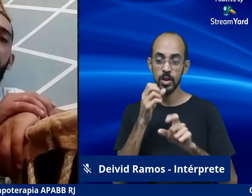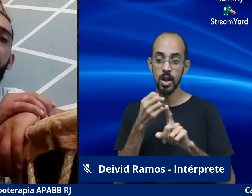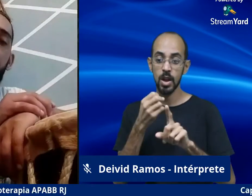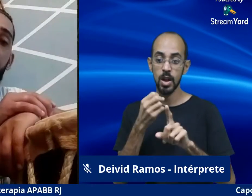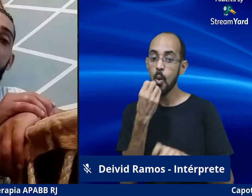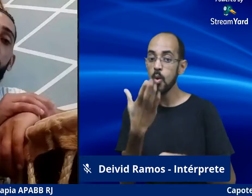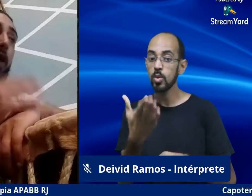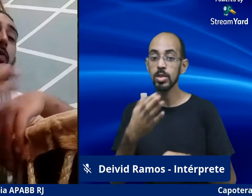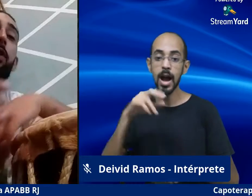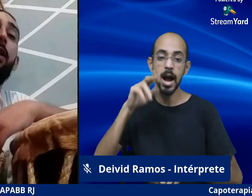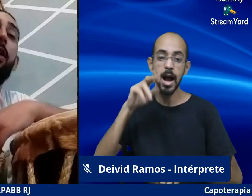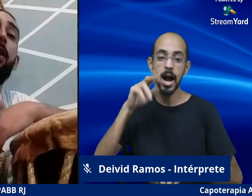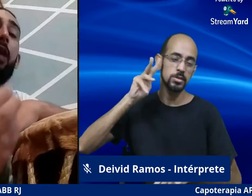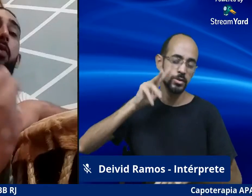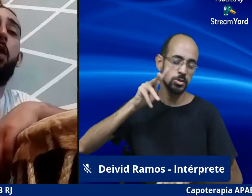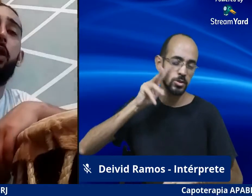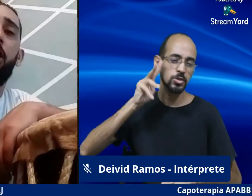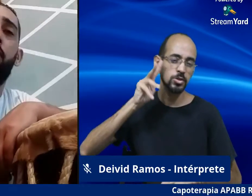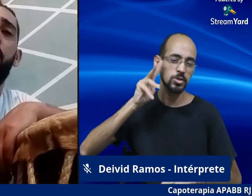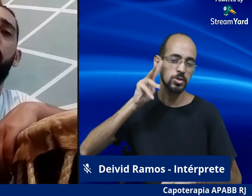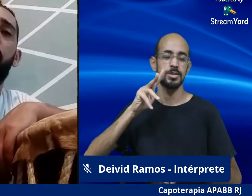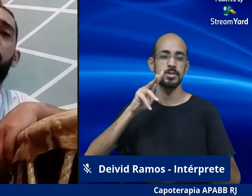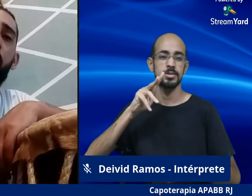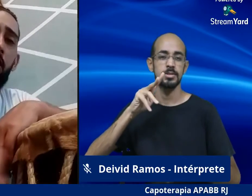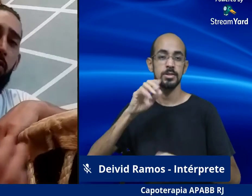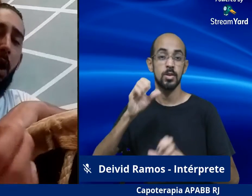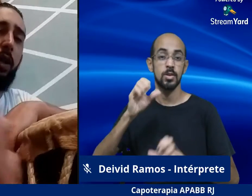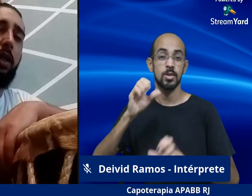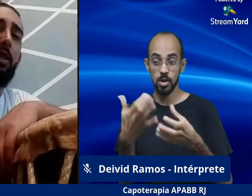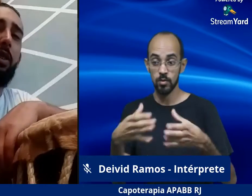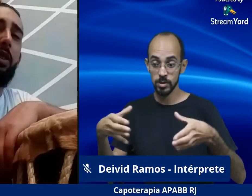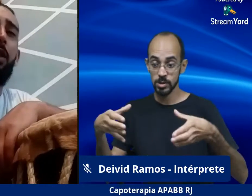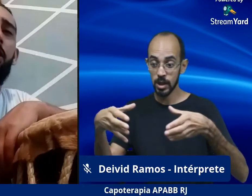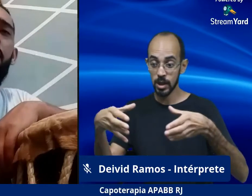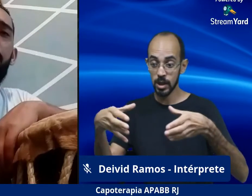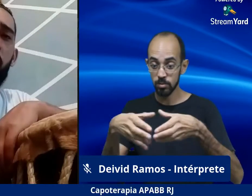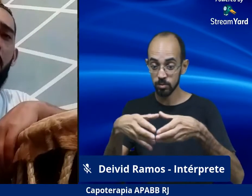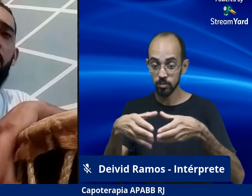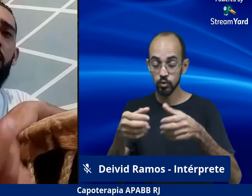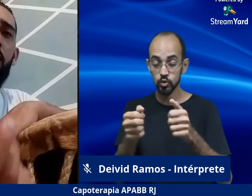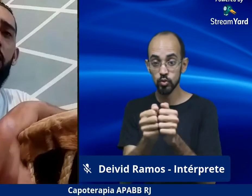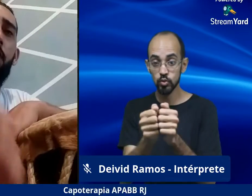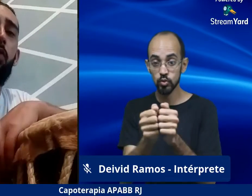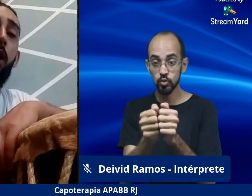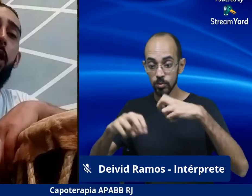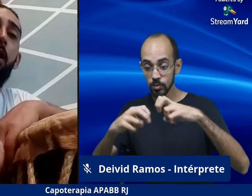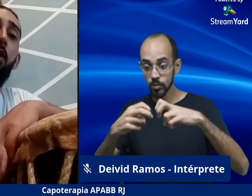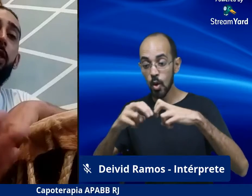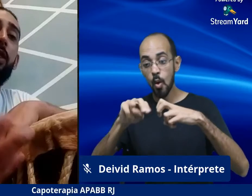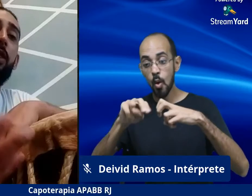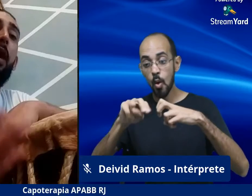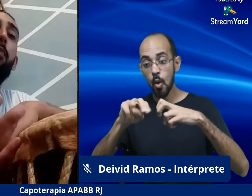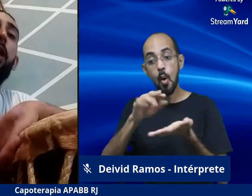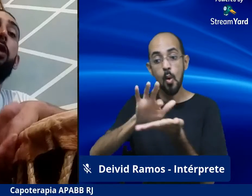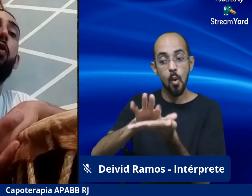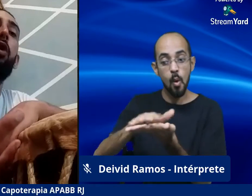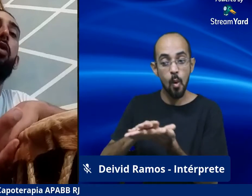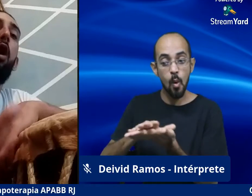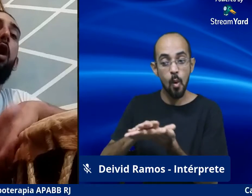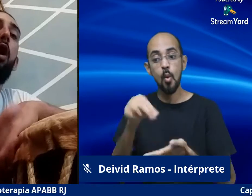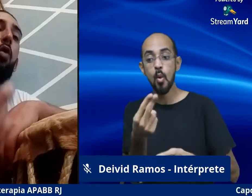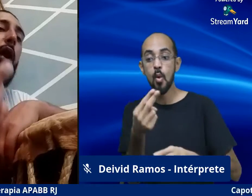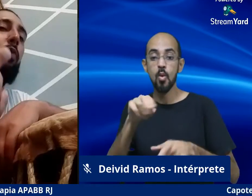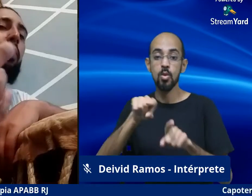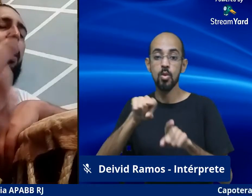histórias. Então, só de você estar numa roda de capoeira, numa roda de samba, numa roda de maculelê, você aprende